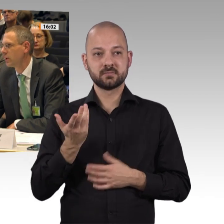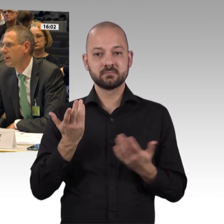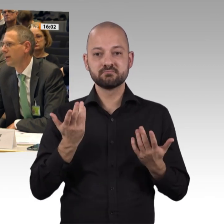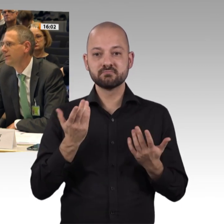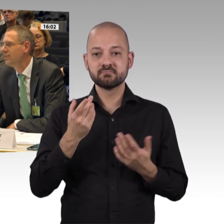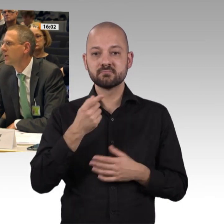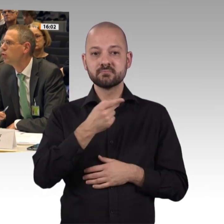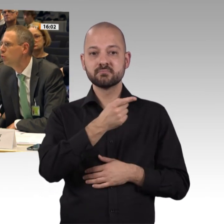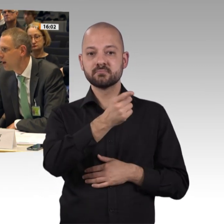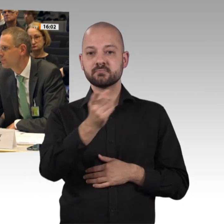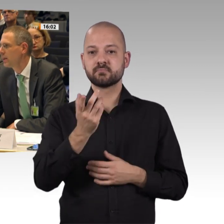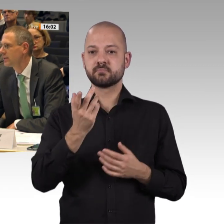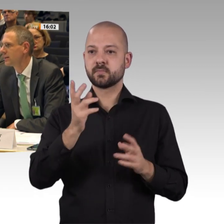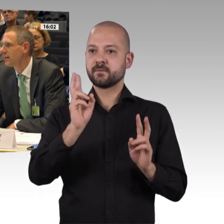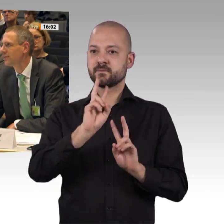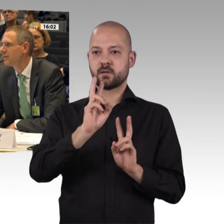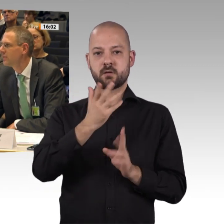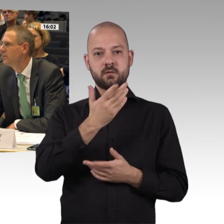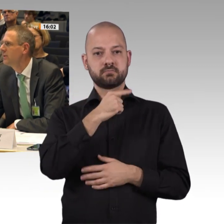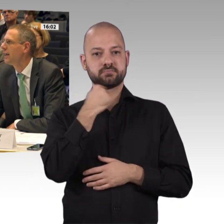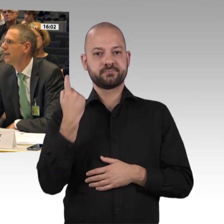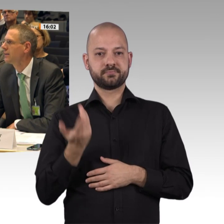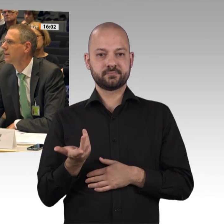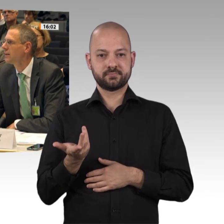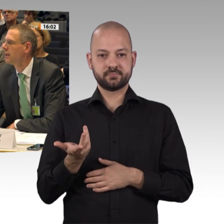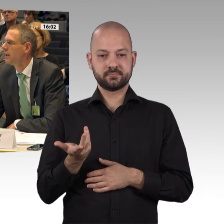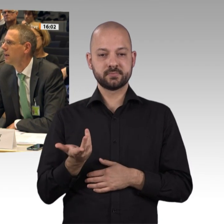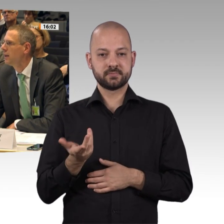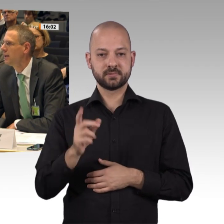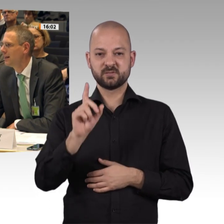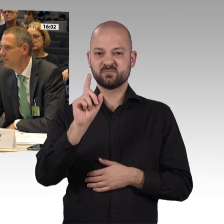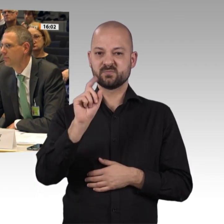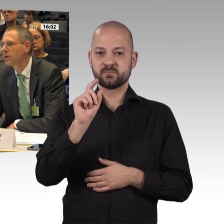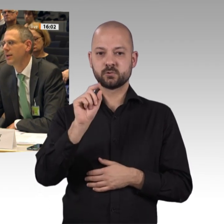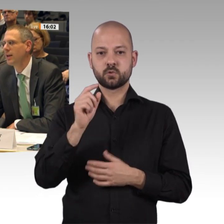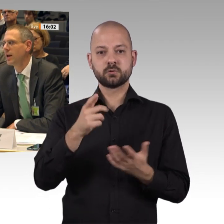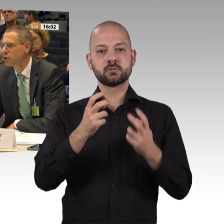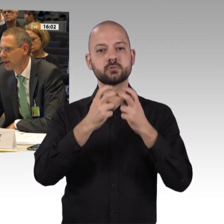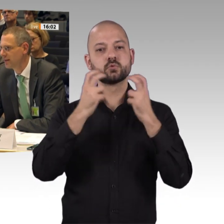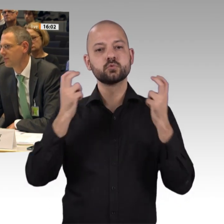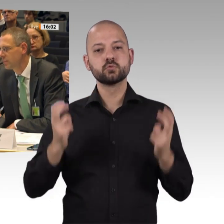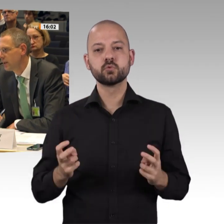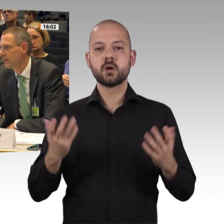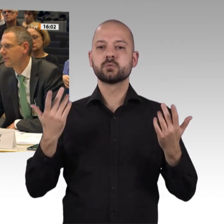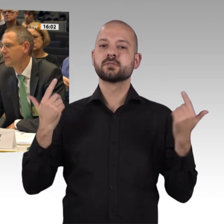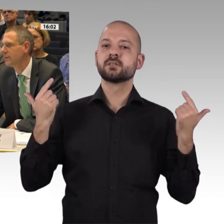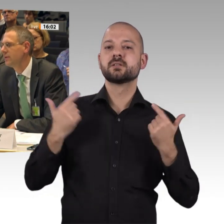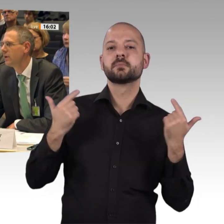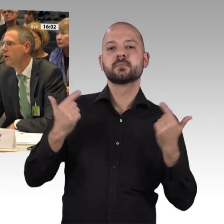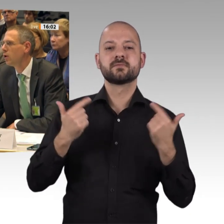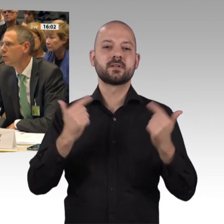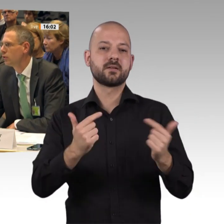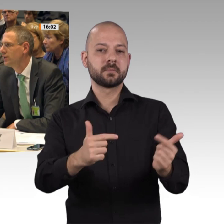Hause. Die werden überhaupt gar nicht entlastet. Das sind die, die eigentlich in der Lebenswirklichkeit am stärksten belastet